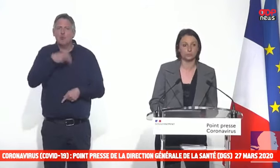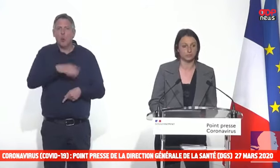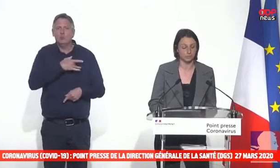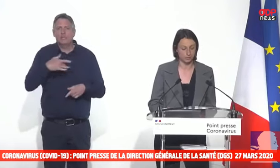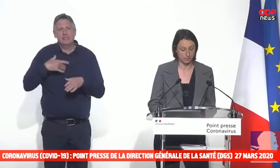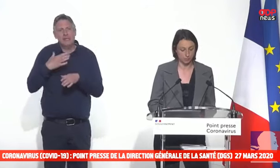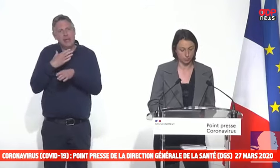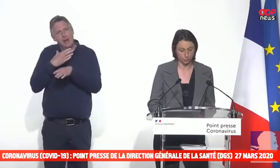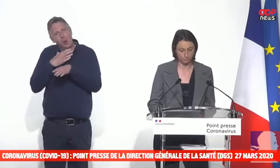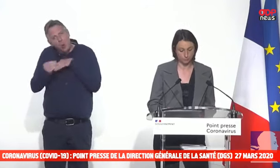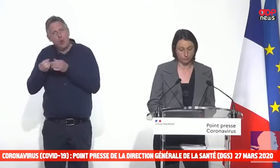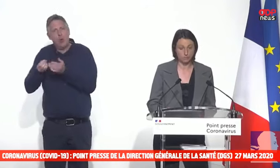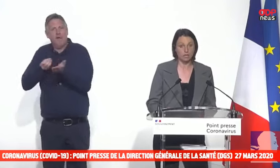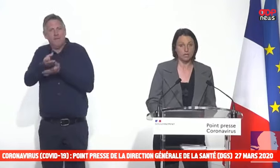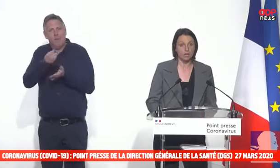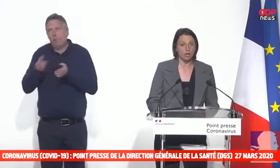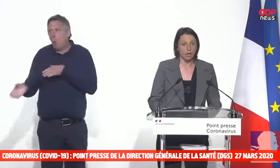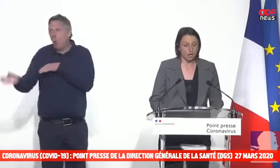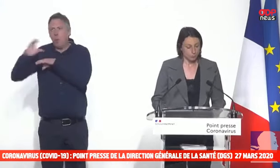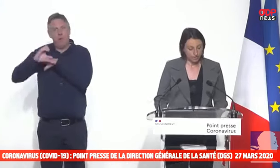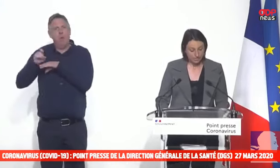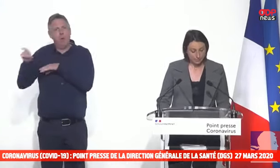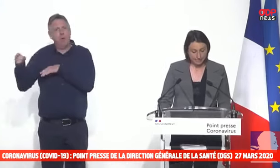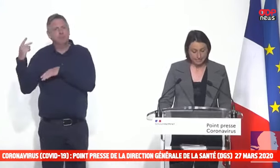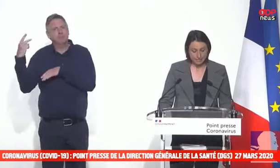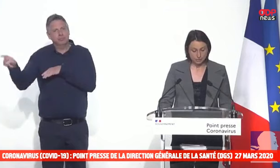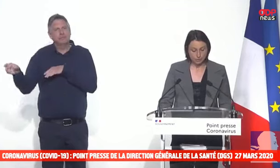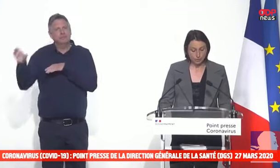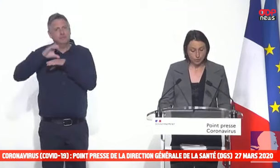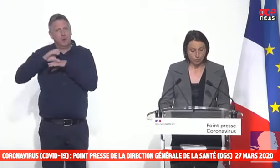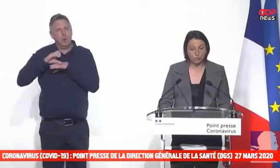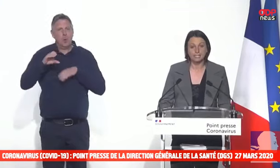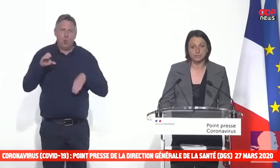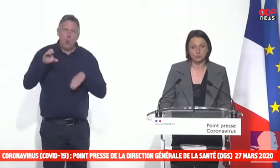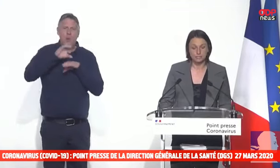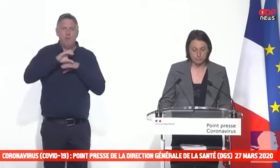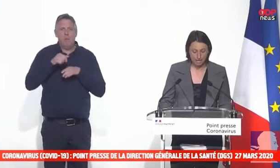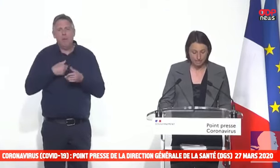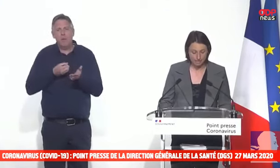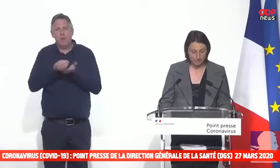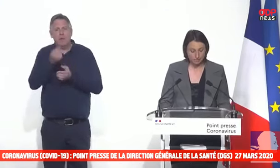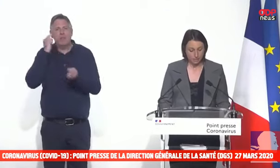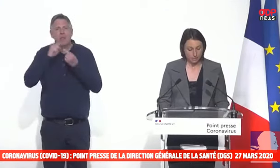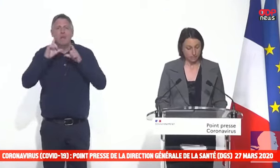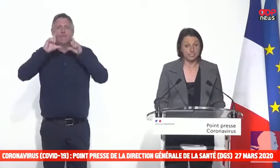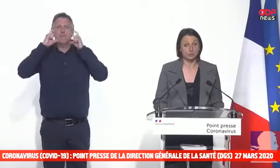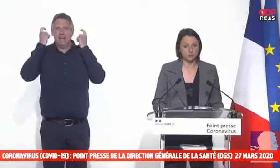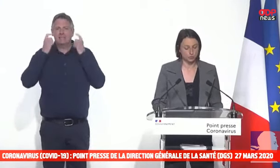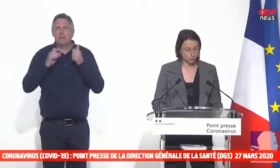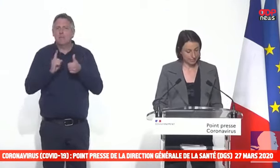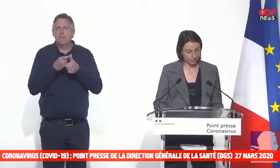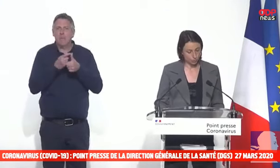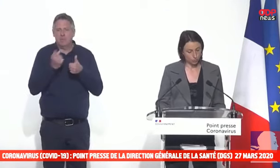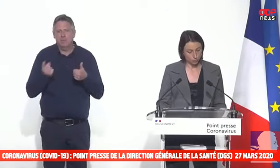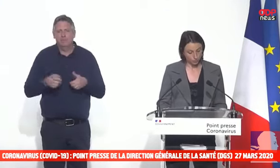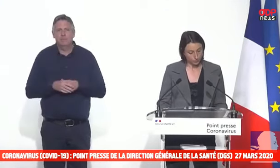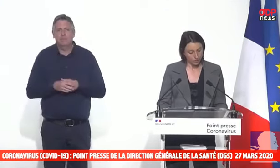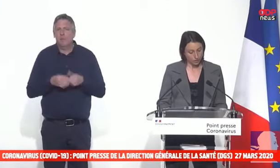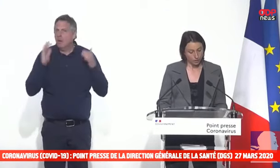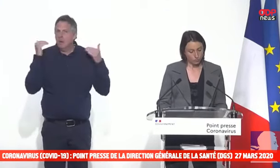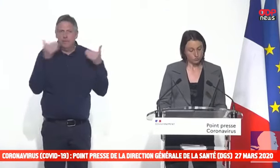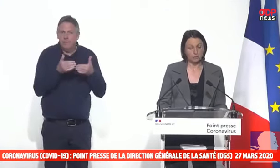propos du professeur Salomon. Première thématique, d'abord sur la question des masques, qui est au centre des